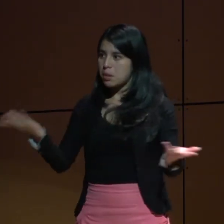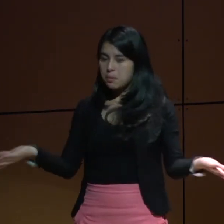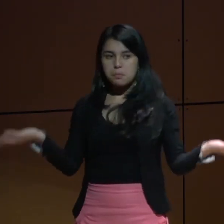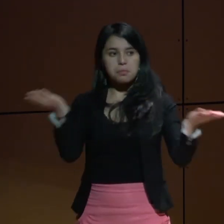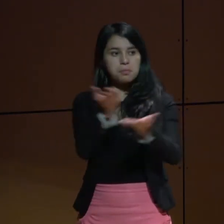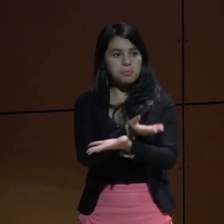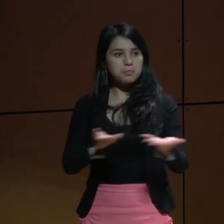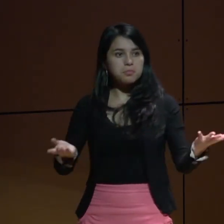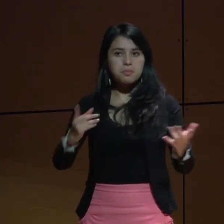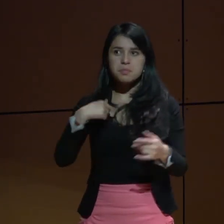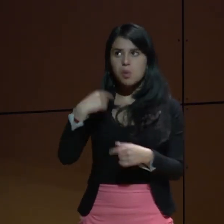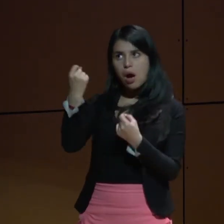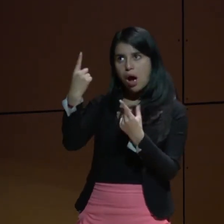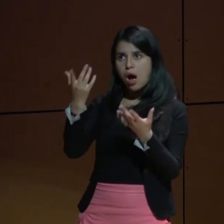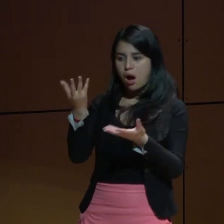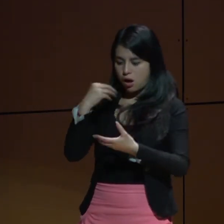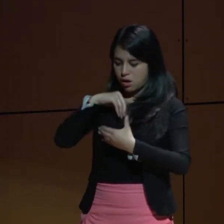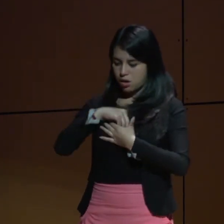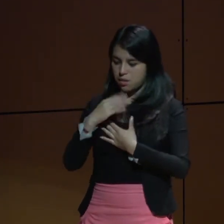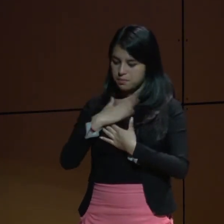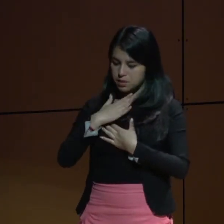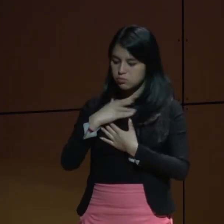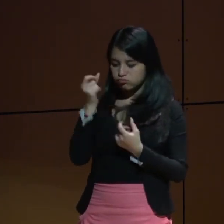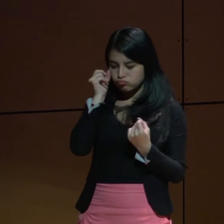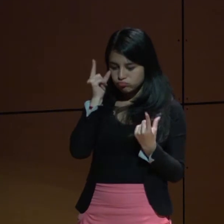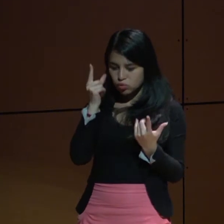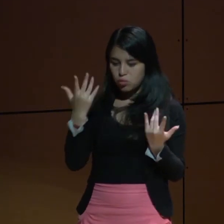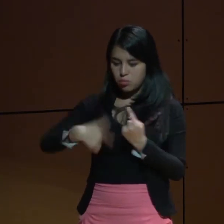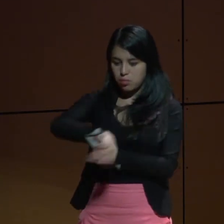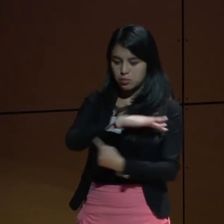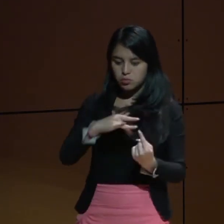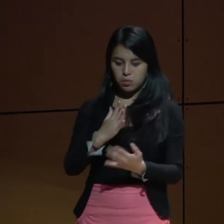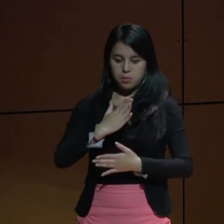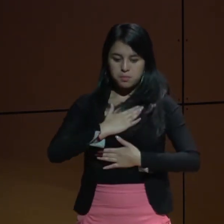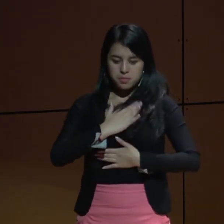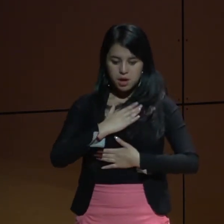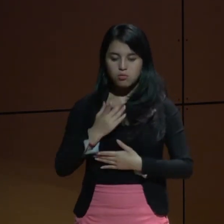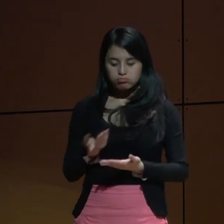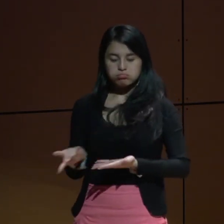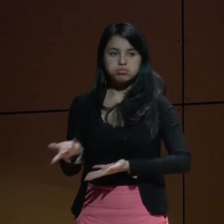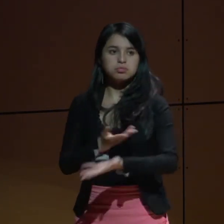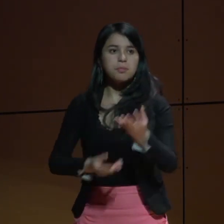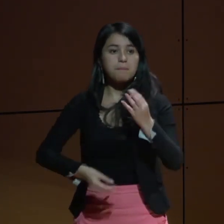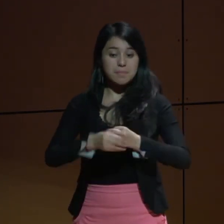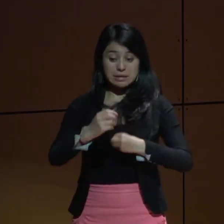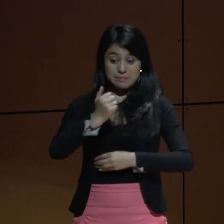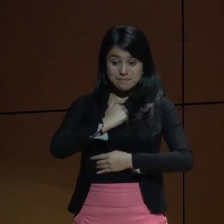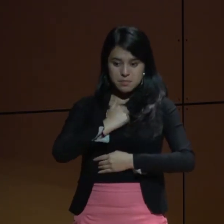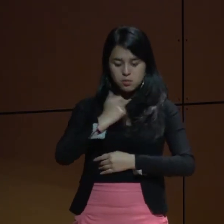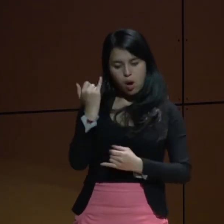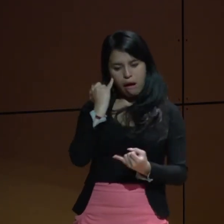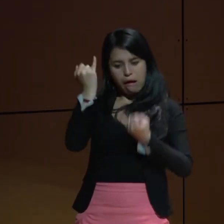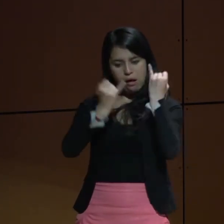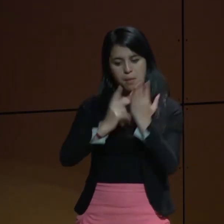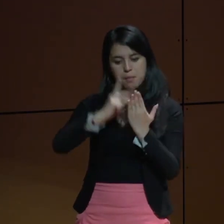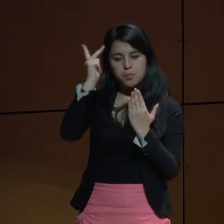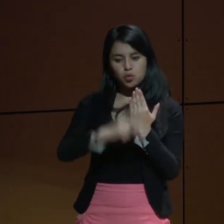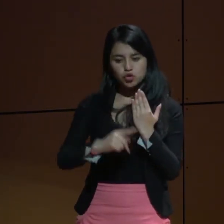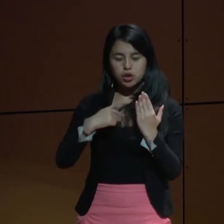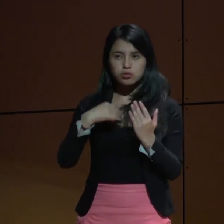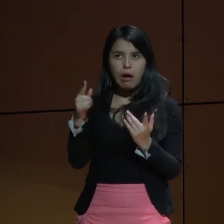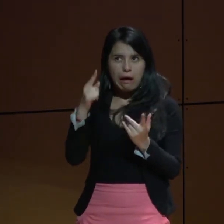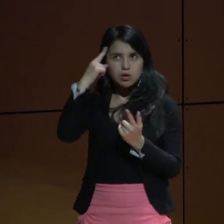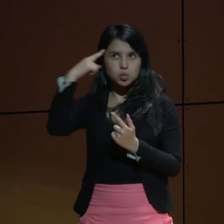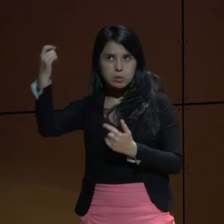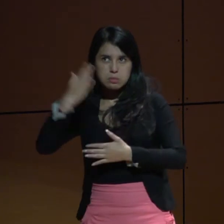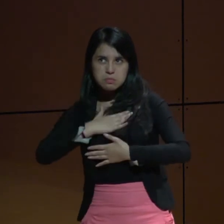a ellos mismos dentro de su entorno particular y desarrollen proyectos de vida que respondan a sus